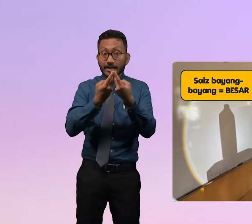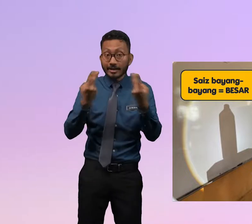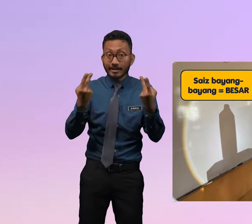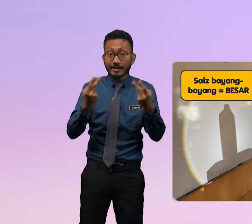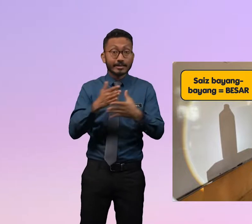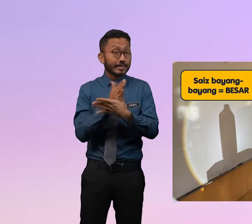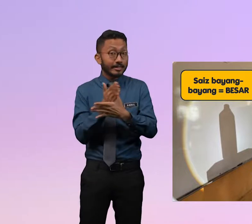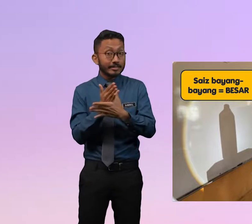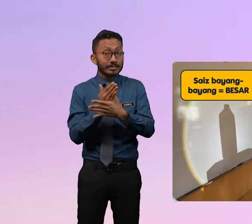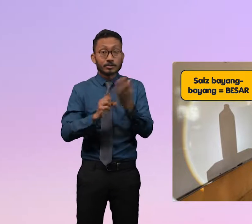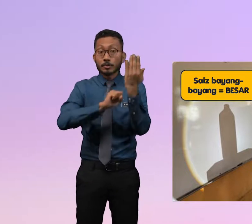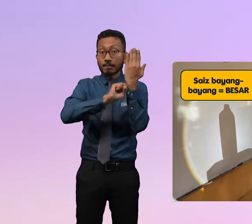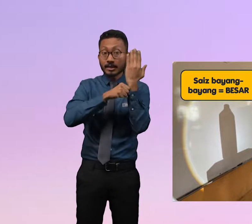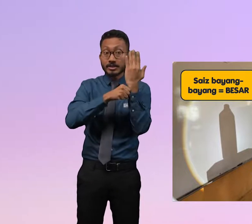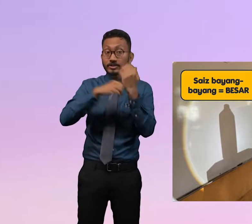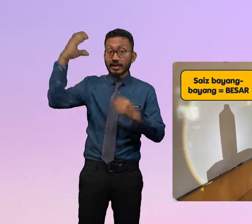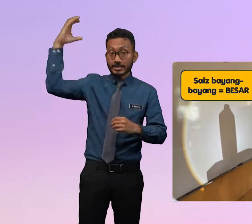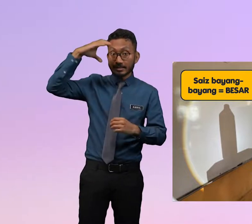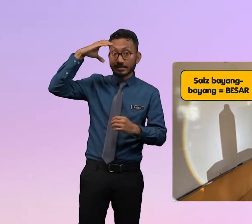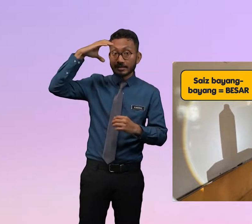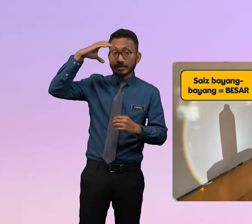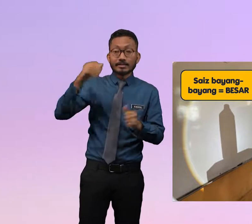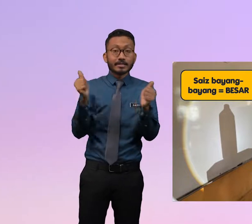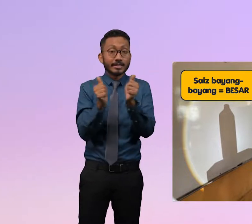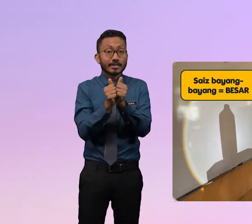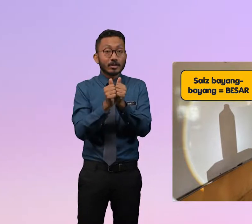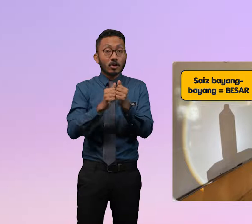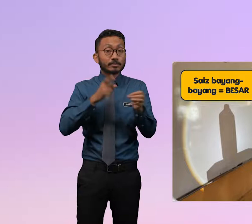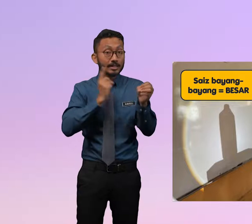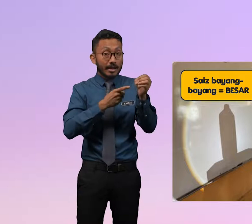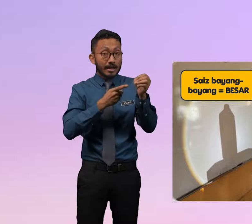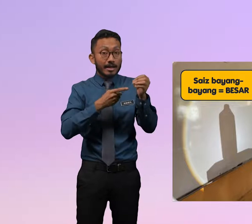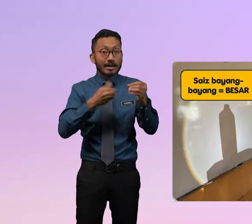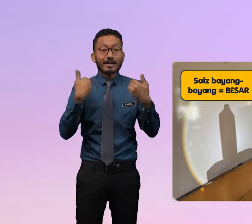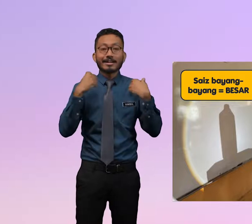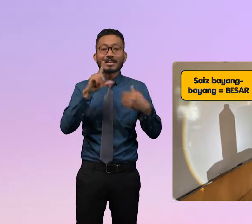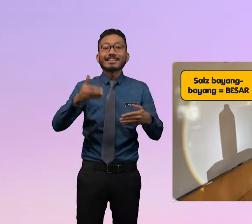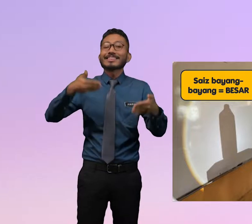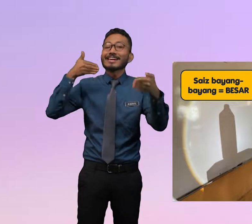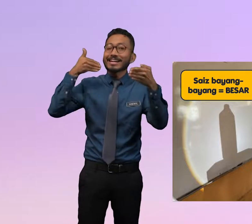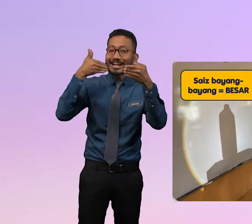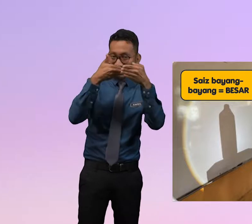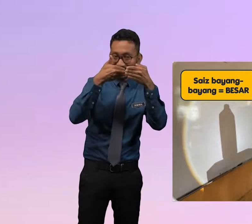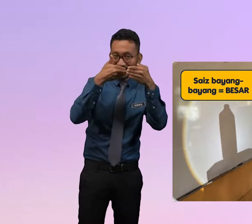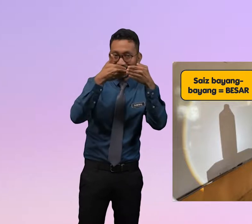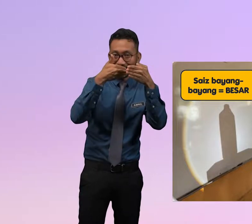Jolak antara jumpa cahaya dengan objek adalah dekat.